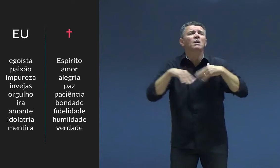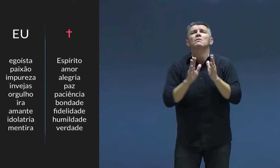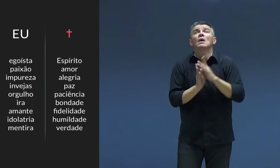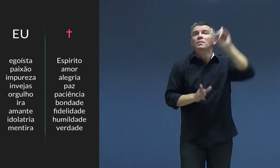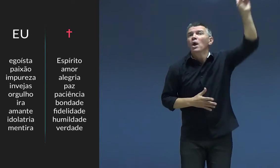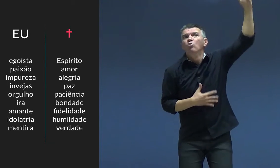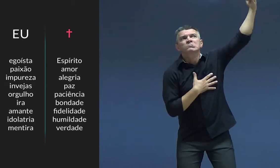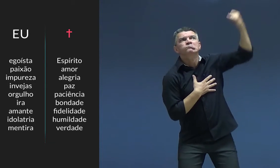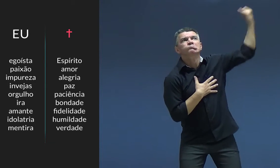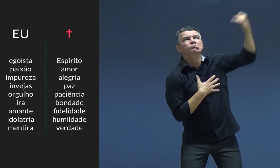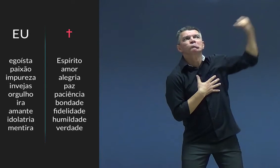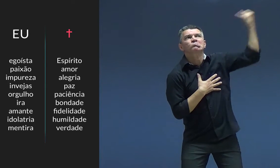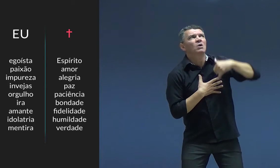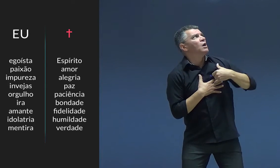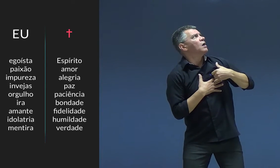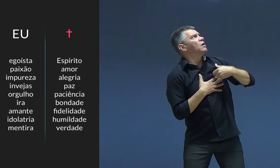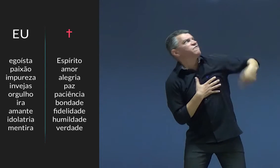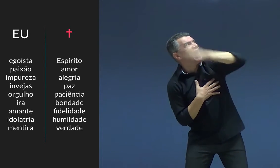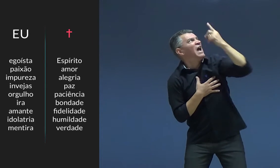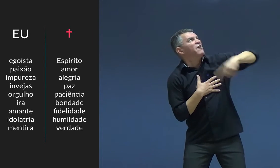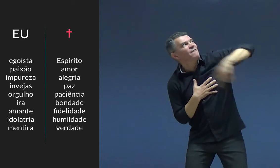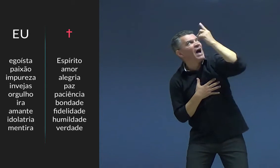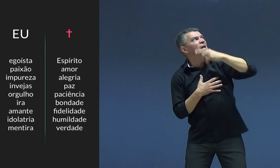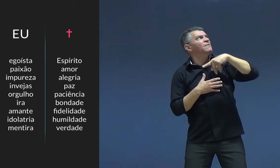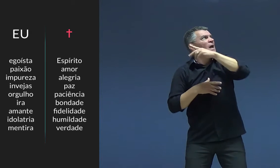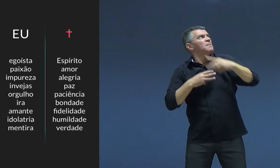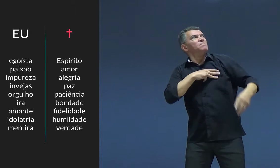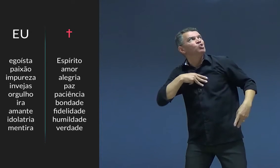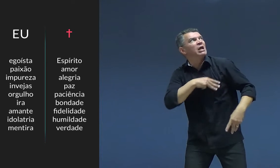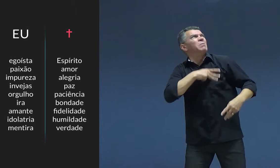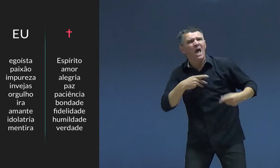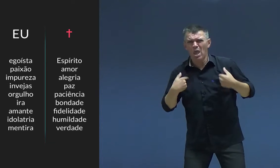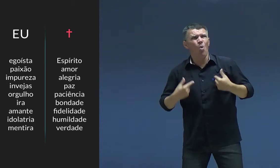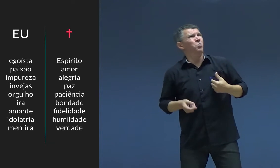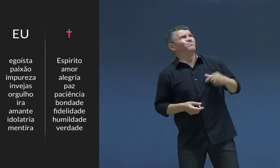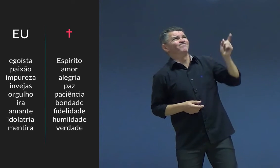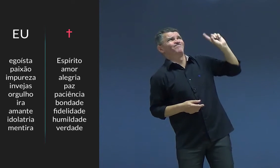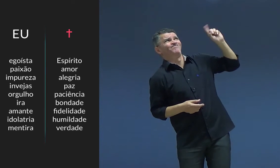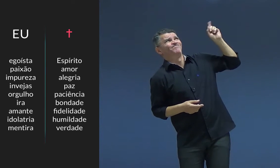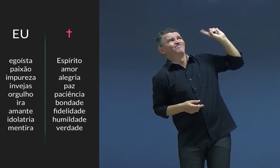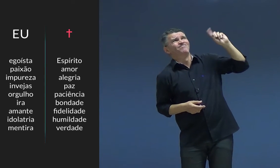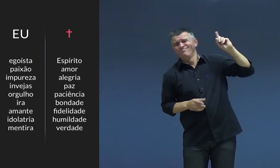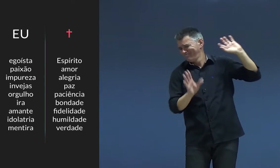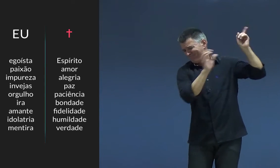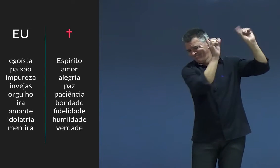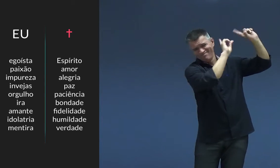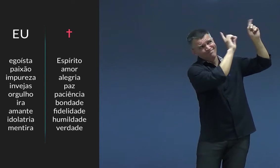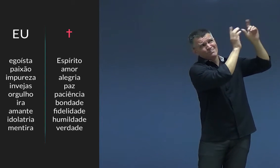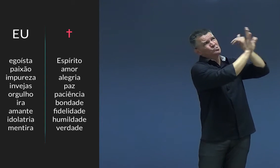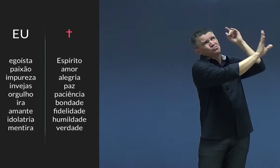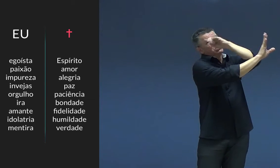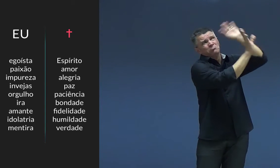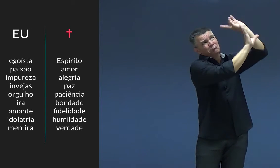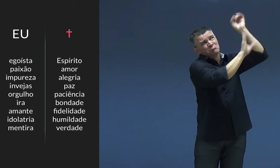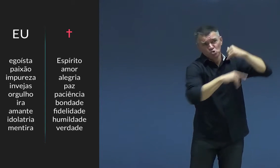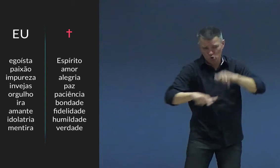Eu nunca imaginei, ah, eu quero ser pastora da PIB. Não, Deus falava, vai ser missionário. Não, eu não, desculpa, é